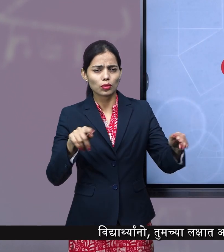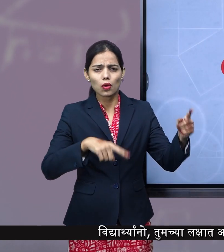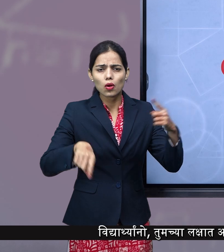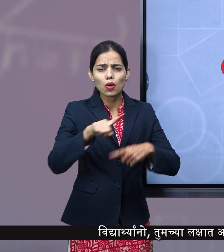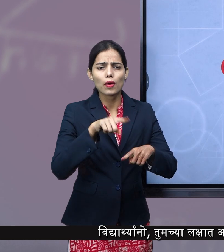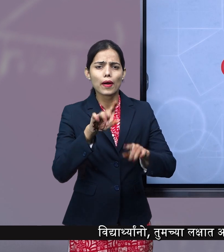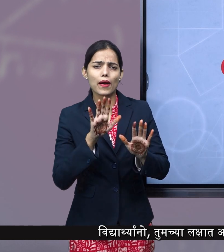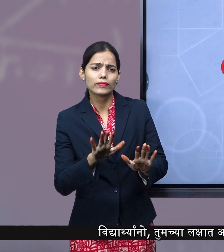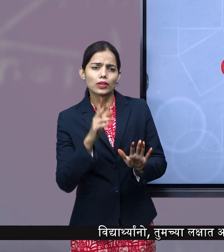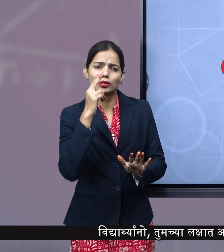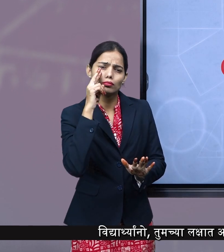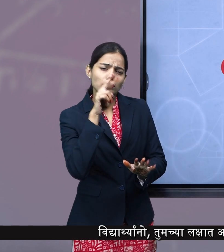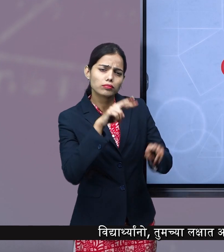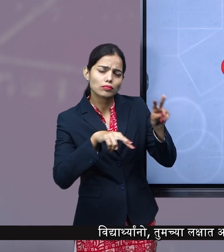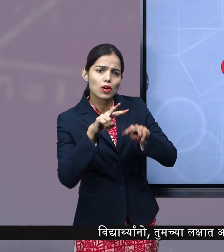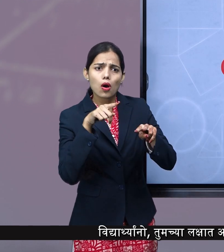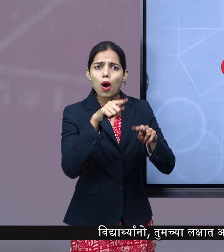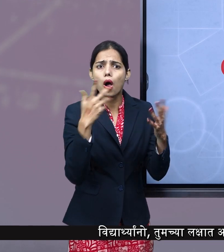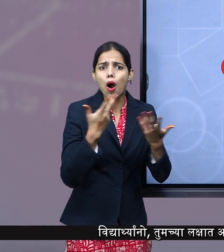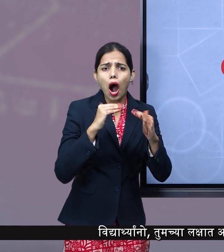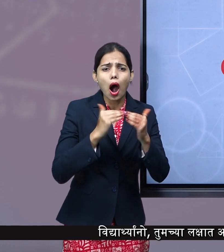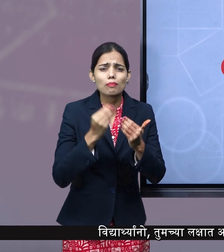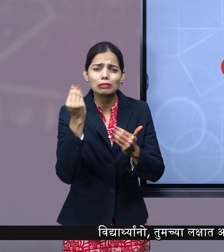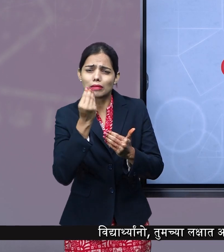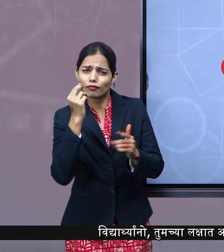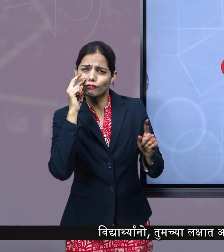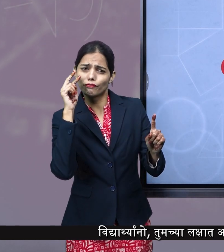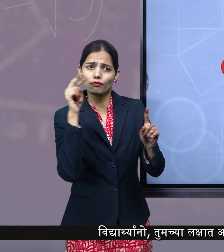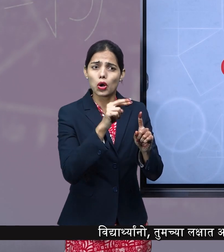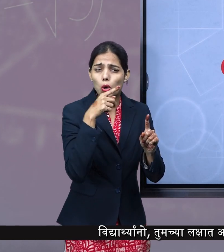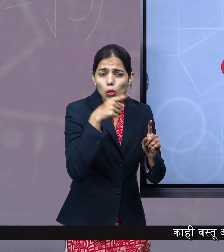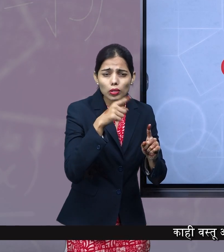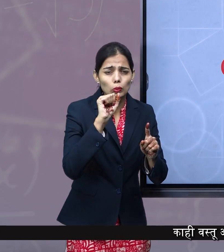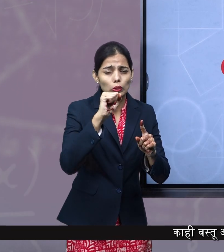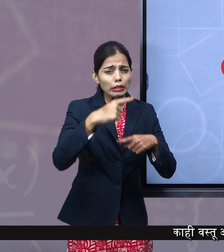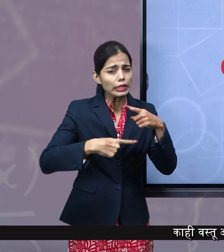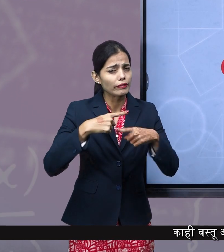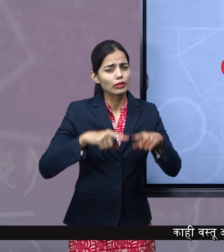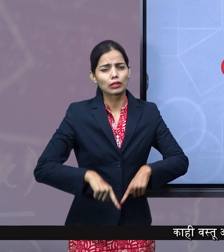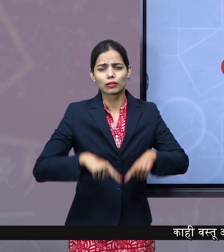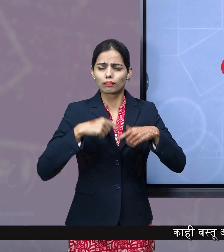विद्यार्थ्यांनो, तुमच्या लक्षात आले आहे की आपल्या दैनंदिन जीवनातील काही वस्तू अगदी सारख्या असतात.